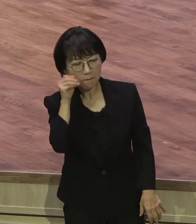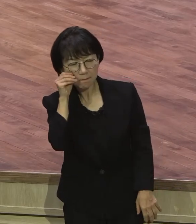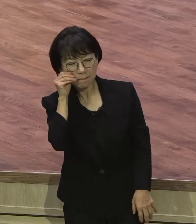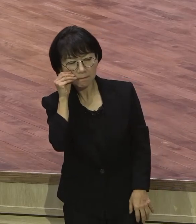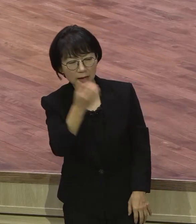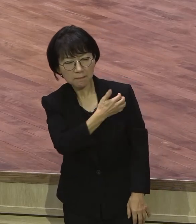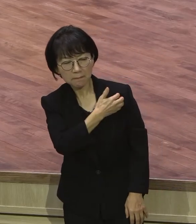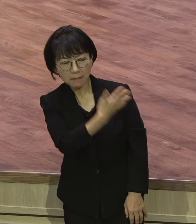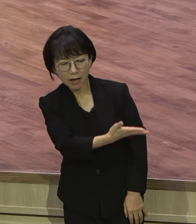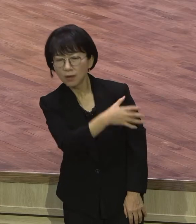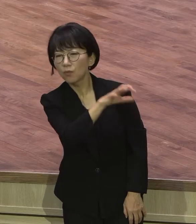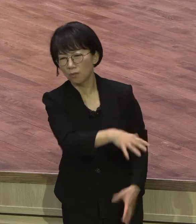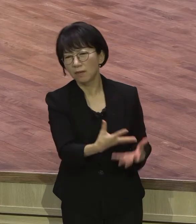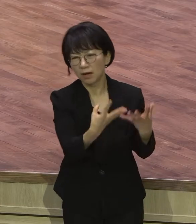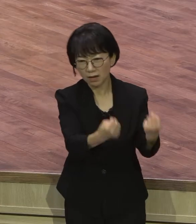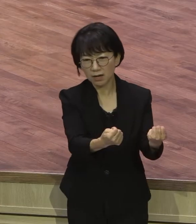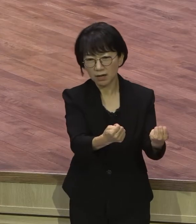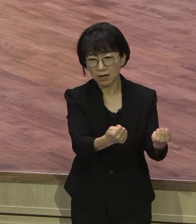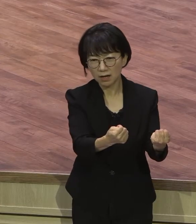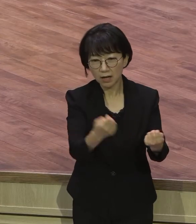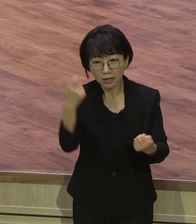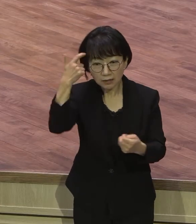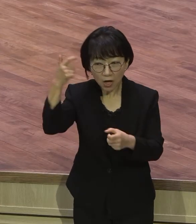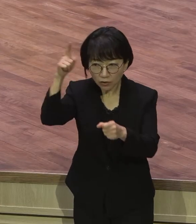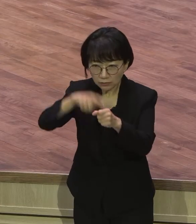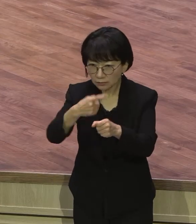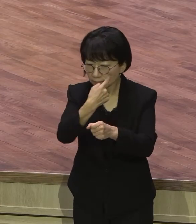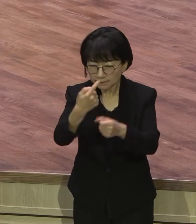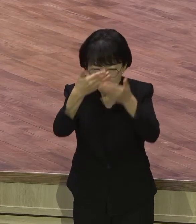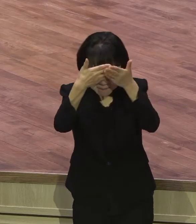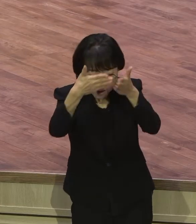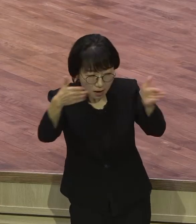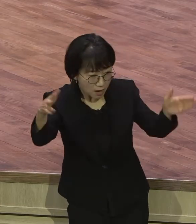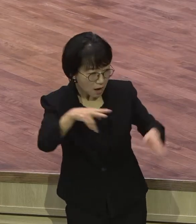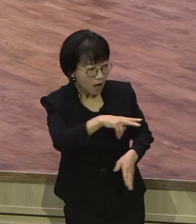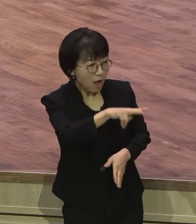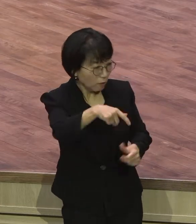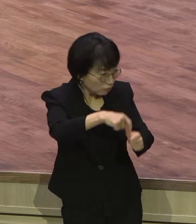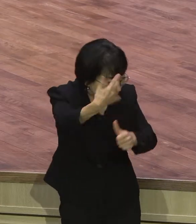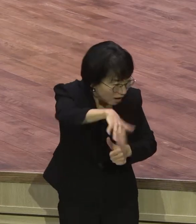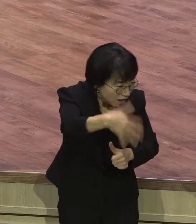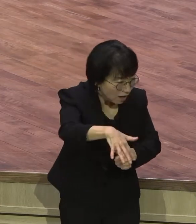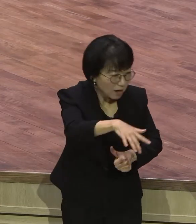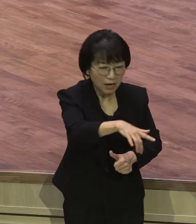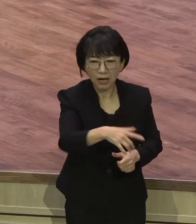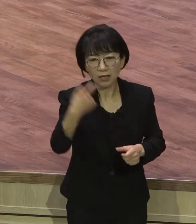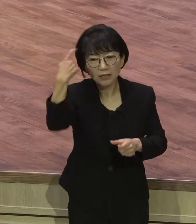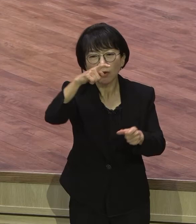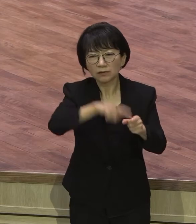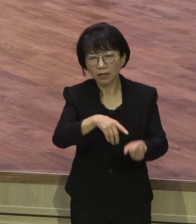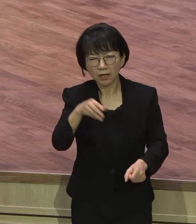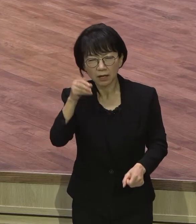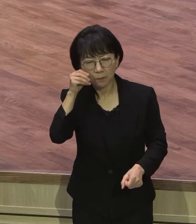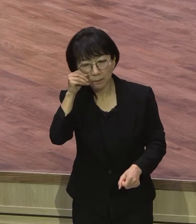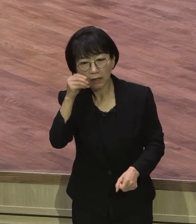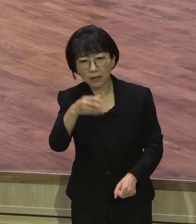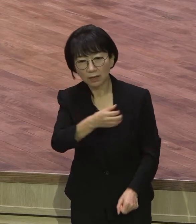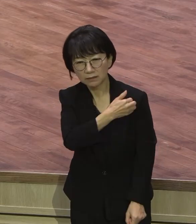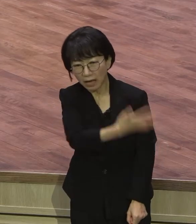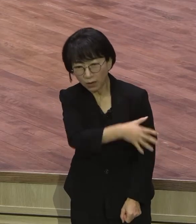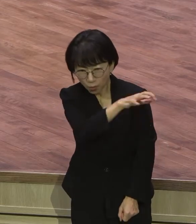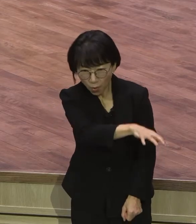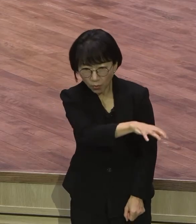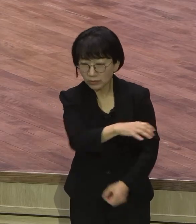많아요. 방치된 곳 많아요. 영의 눈을 열고 바라보시기 바랍니다. 그리고 영적으로 빈 곳을 모여 예수 그리스도의